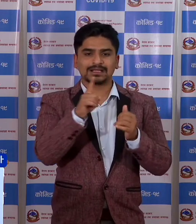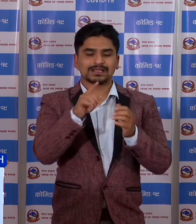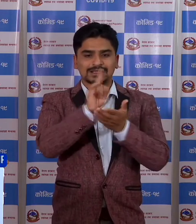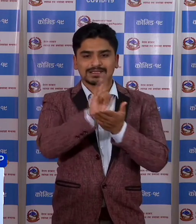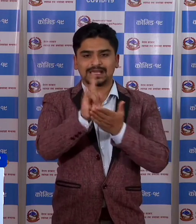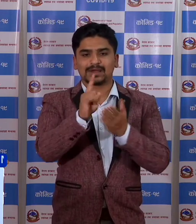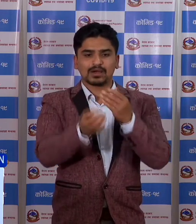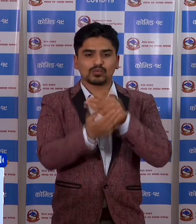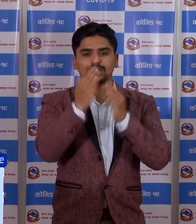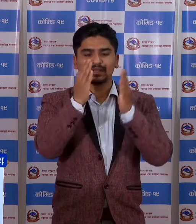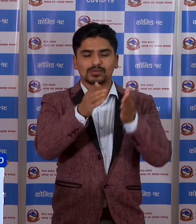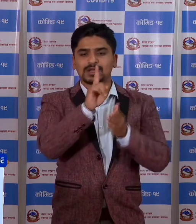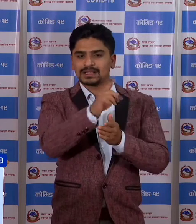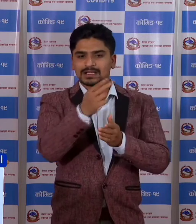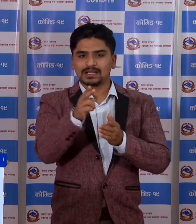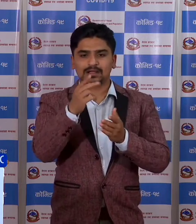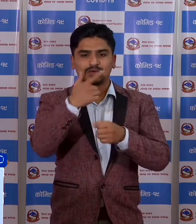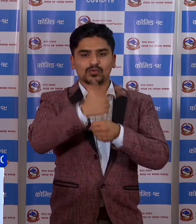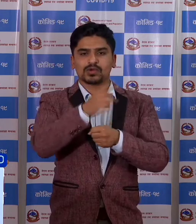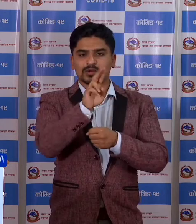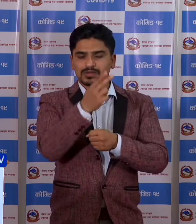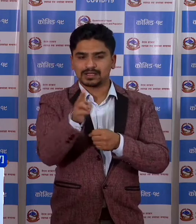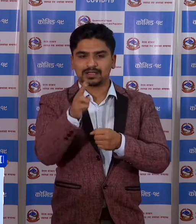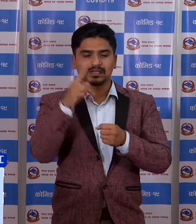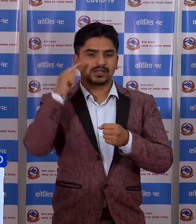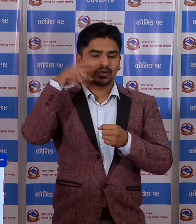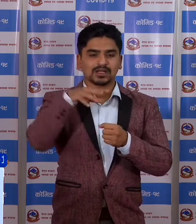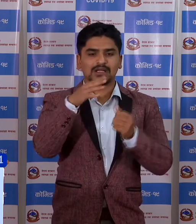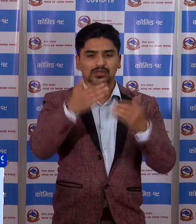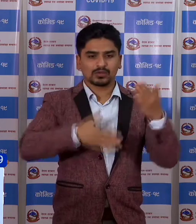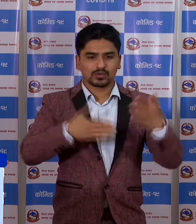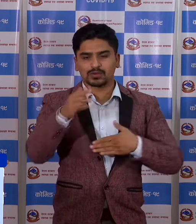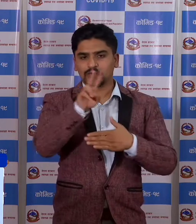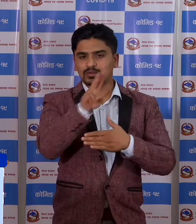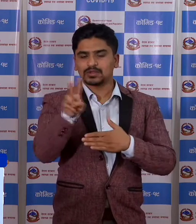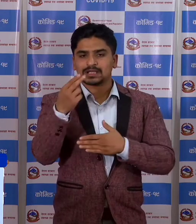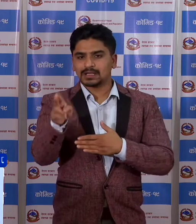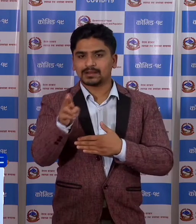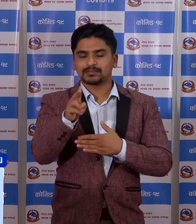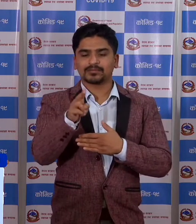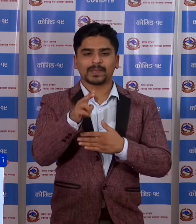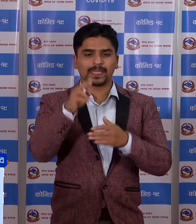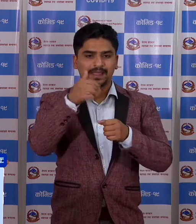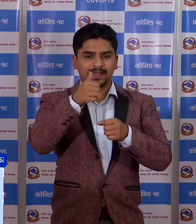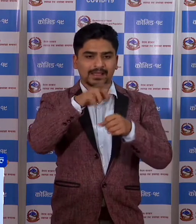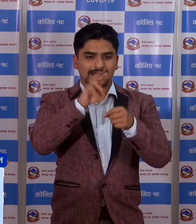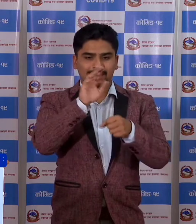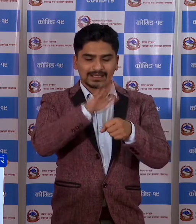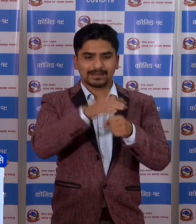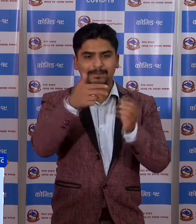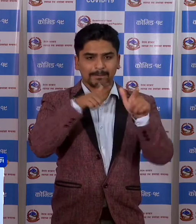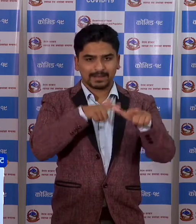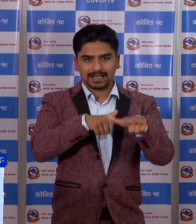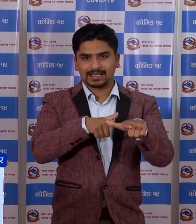झापा, उदयपुरमा 1-1 जना, नुवाकोटमा 2 जना, कैलाली, धनकुटामा 2-2 जना, रामेछाप र